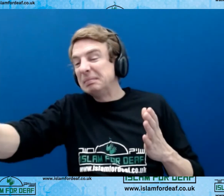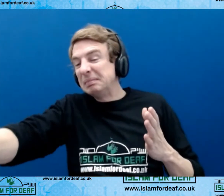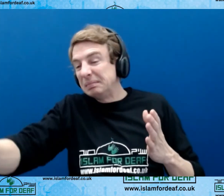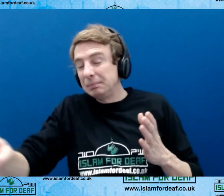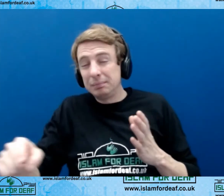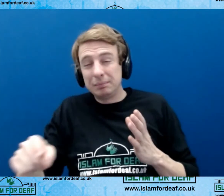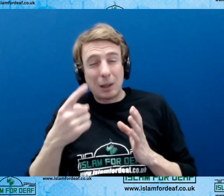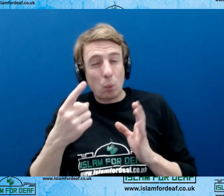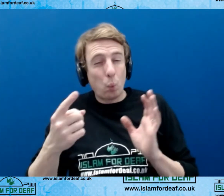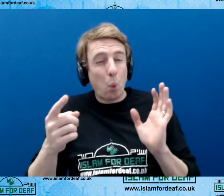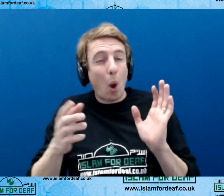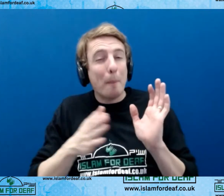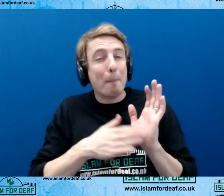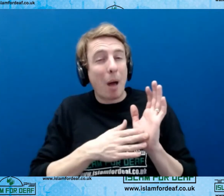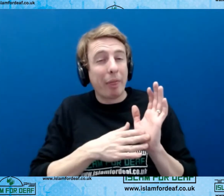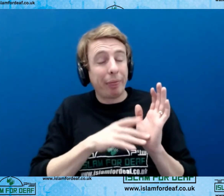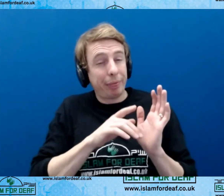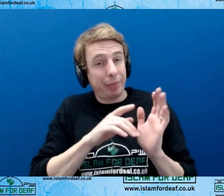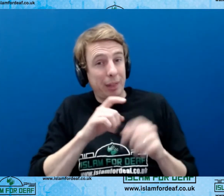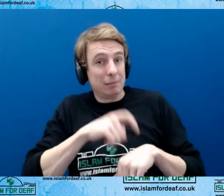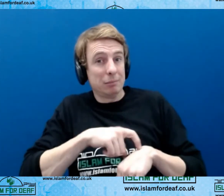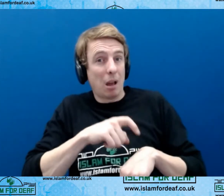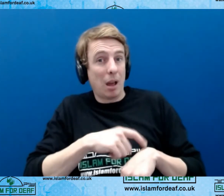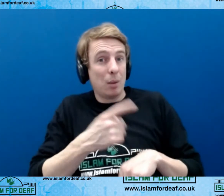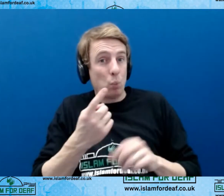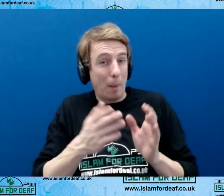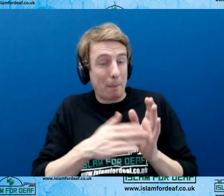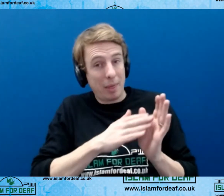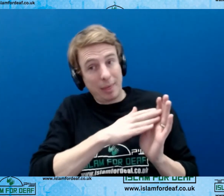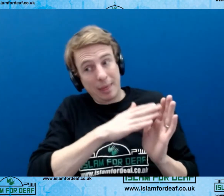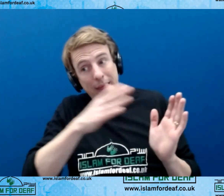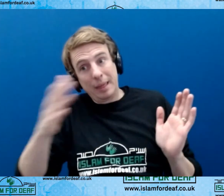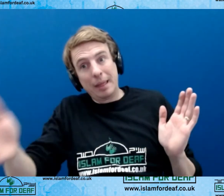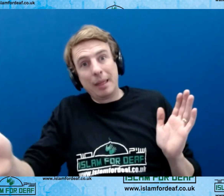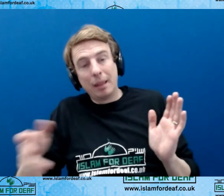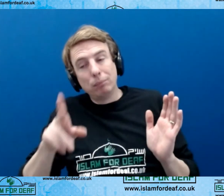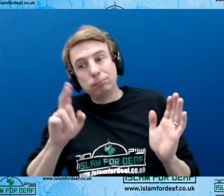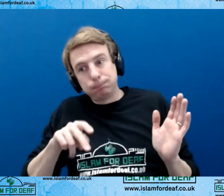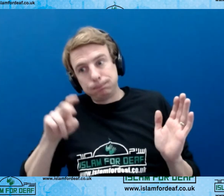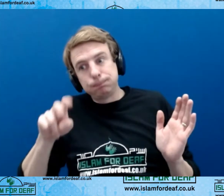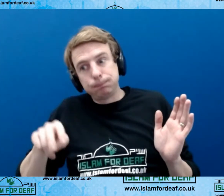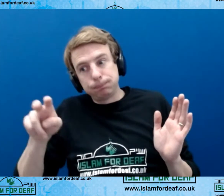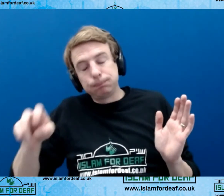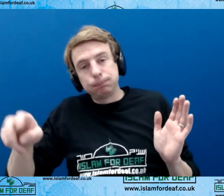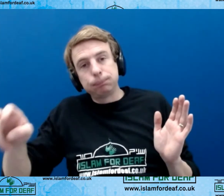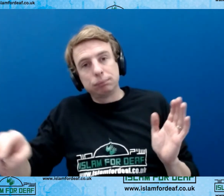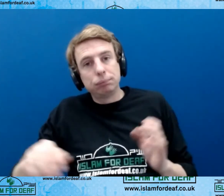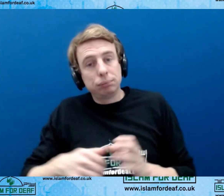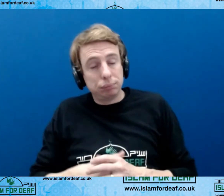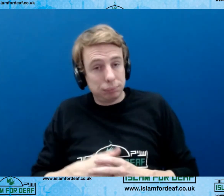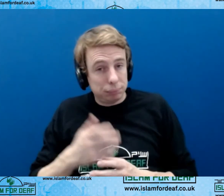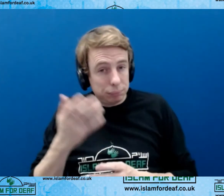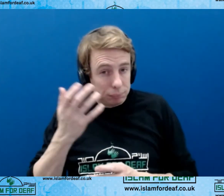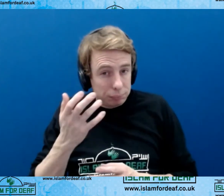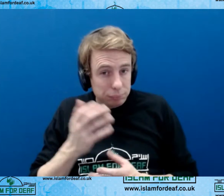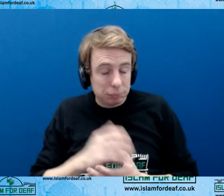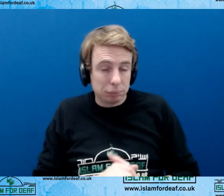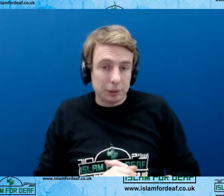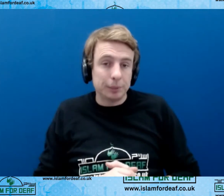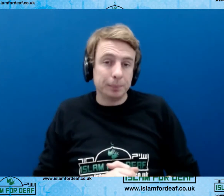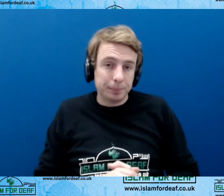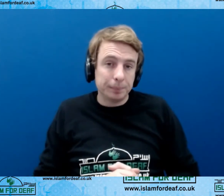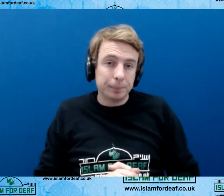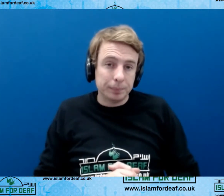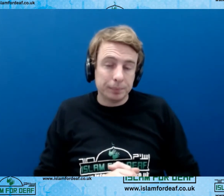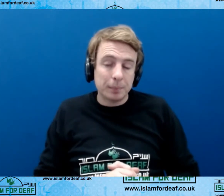وأكوابه عدد نجوم السماء. And the number of drinking vessels that it will take is the number of